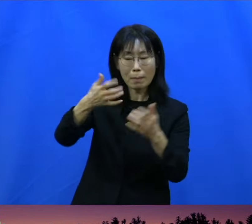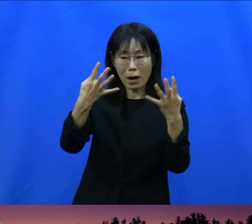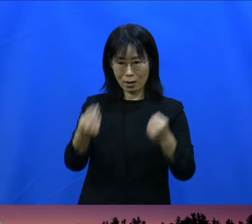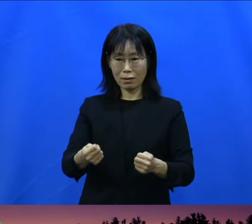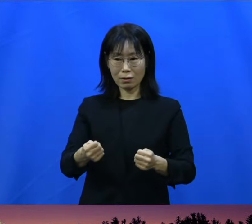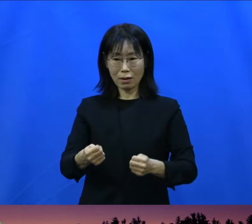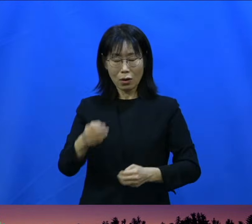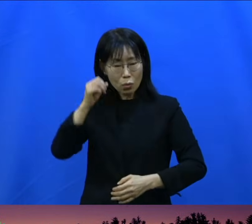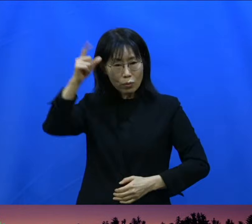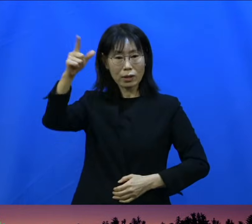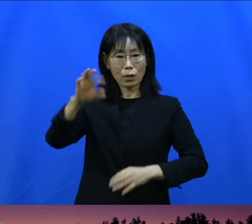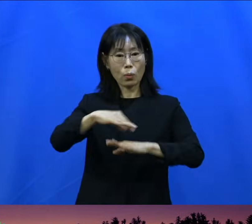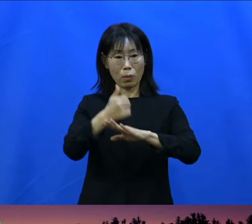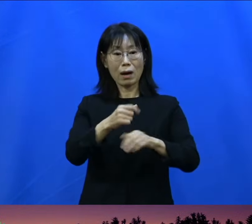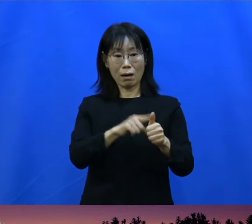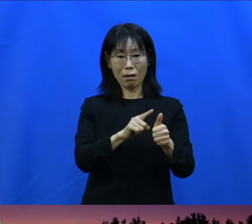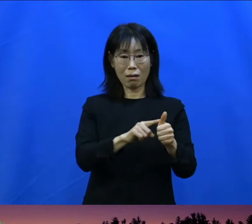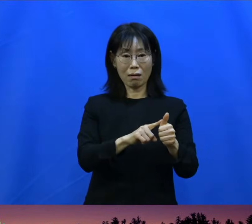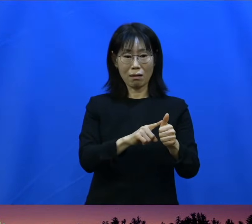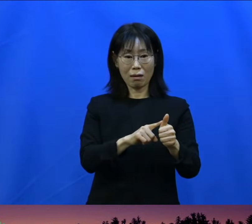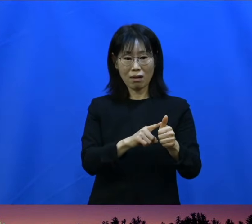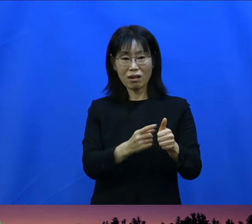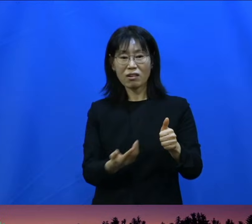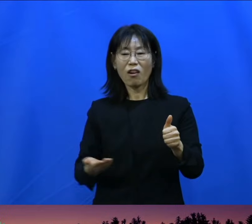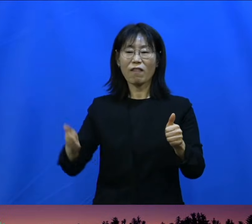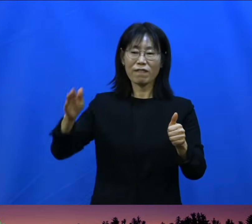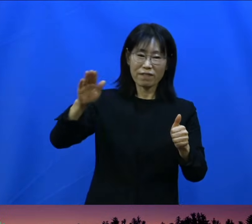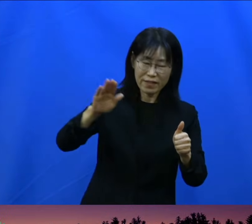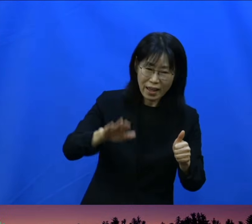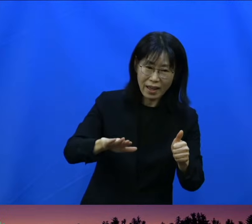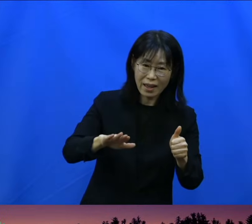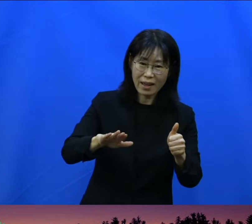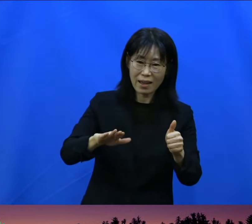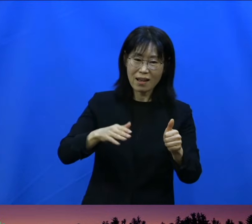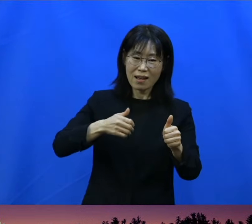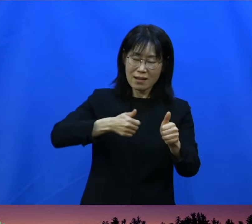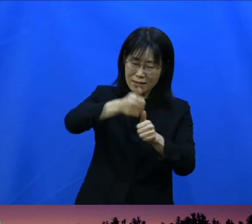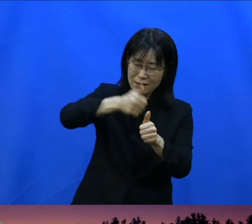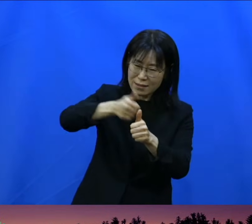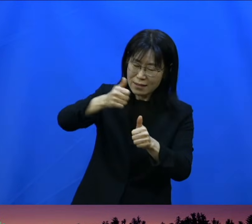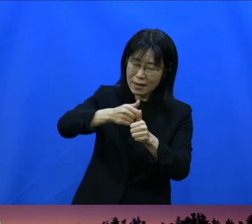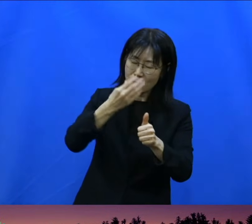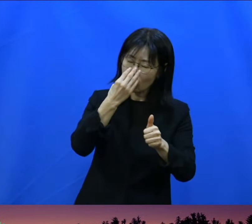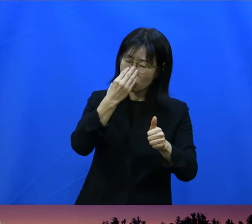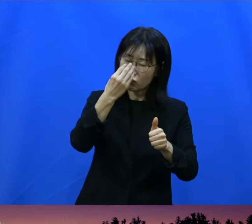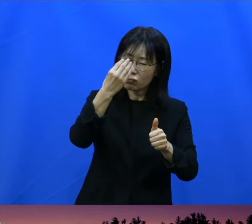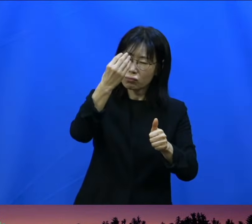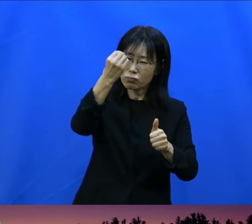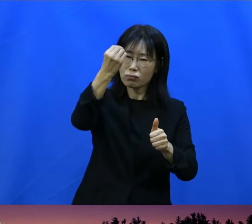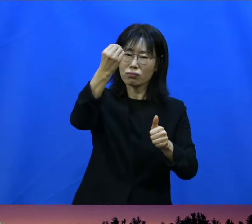그가 성전으로 들어가 자기 마음대로 제단에 분향을 하는 거예요. 그건 제사장이 할 일이에요.